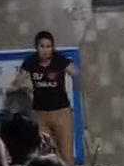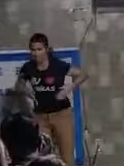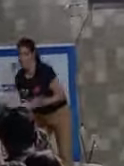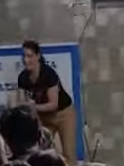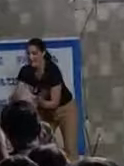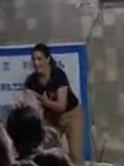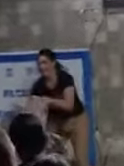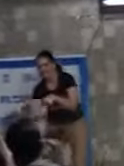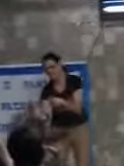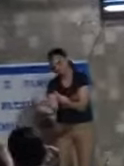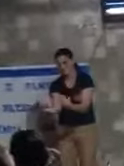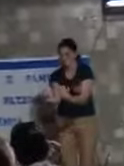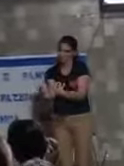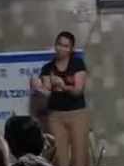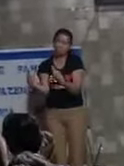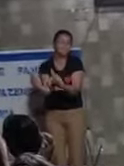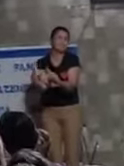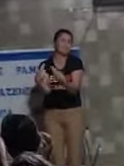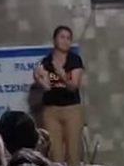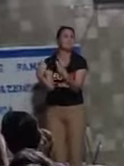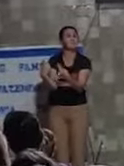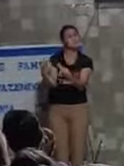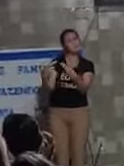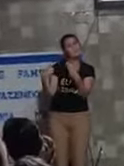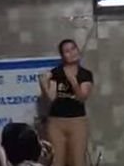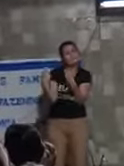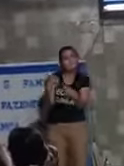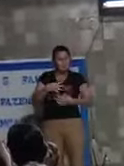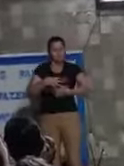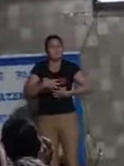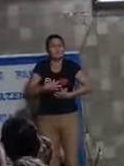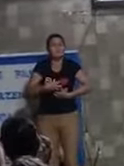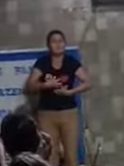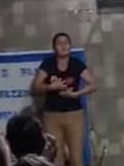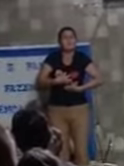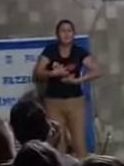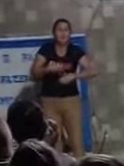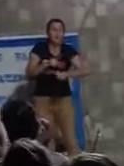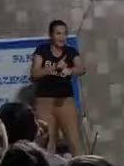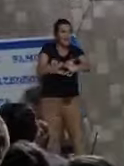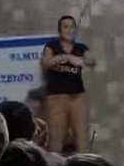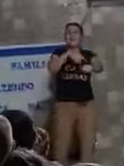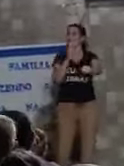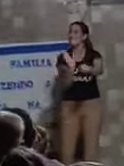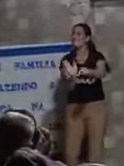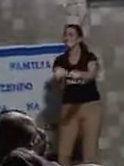esperança. Siga a que há dentro do